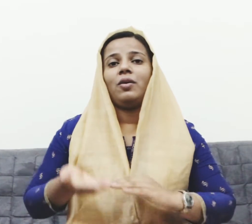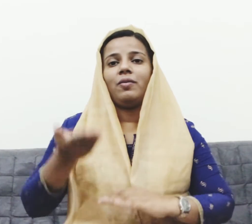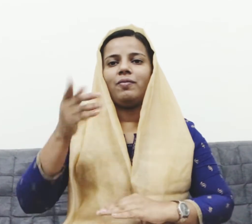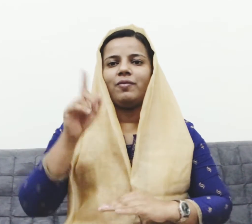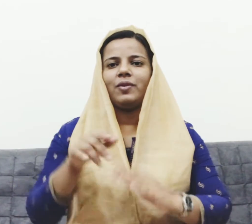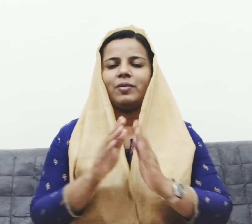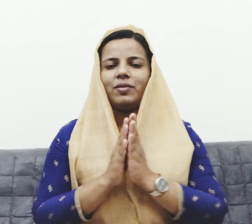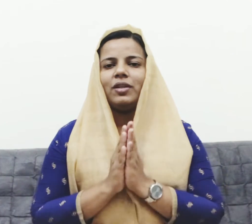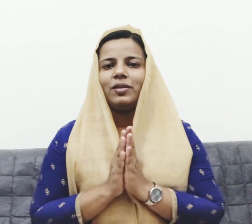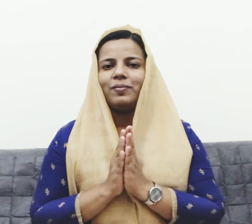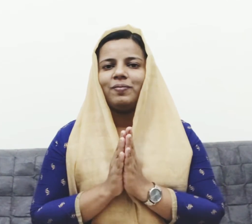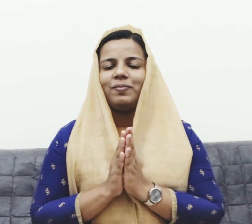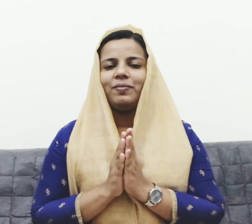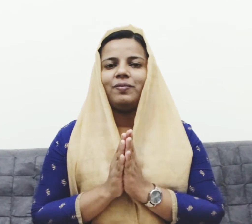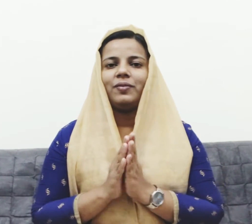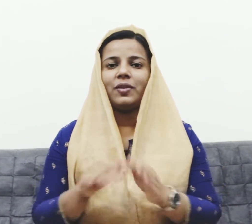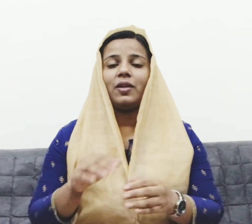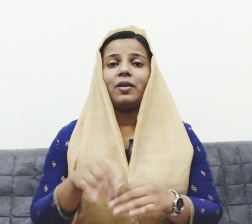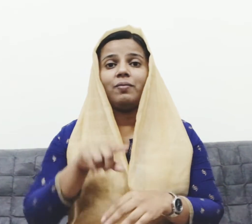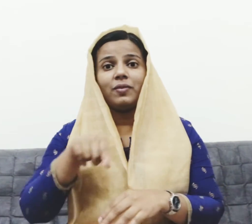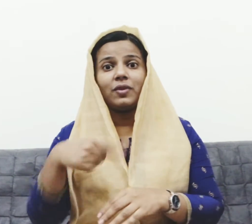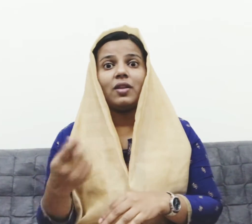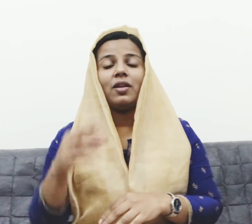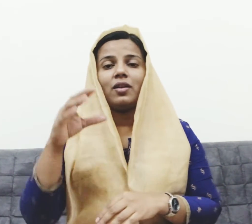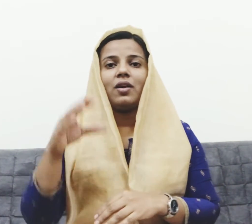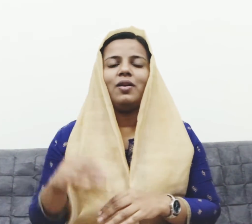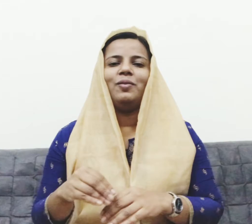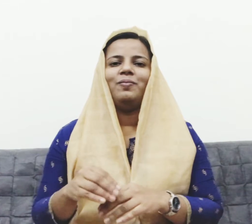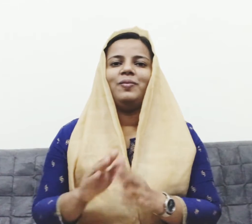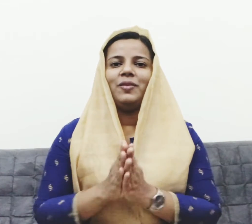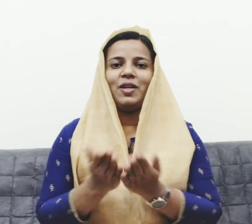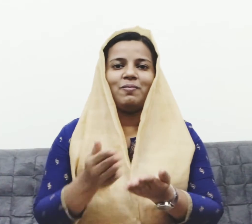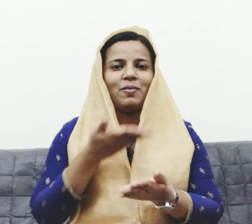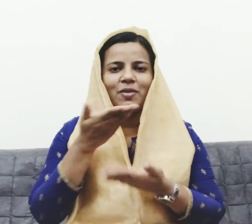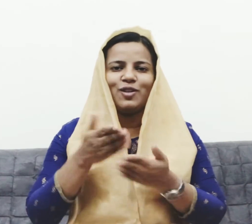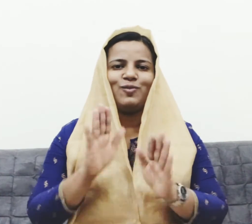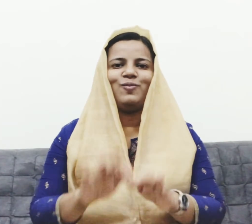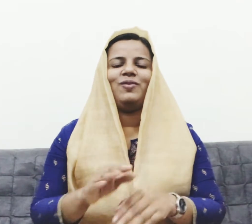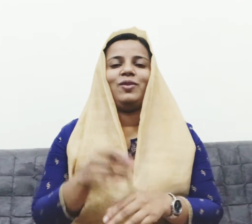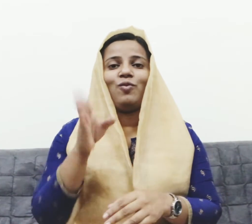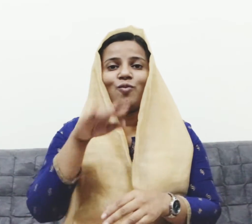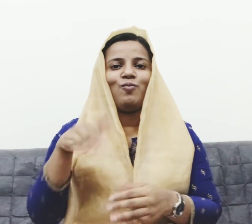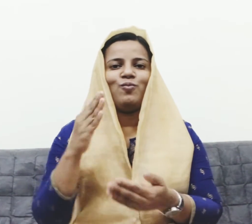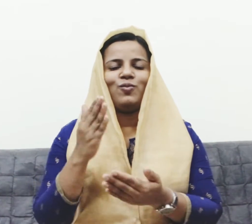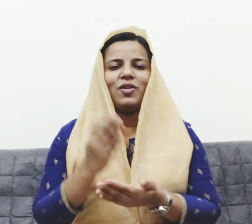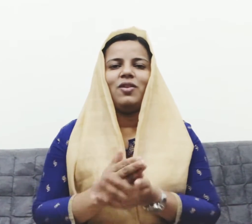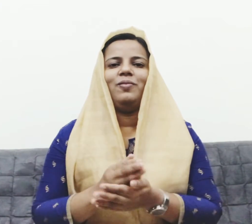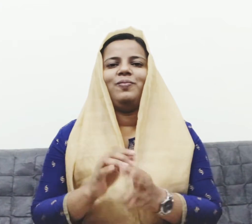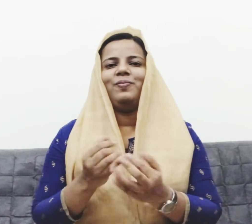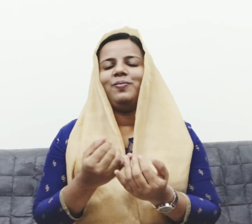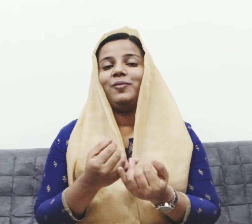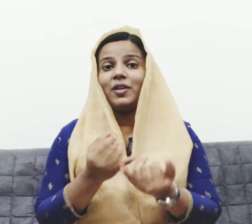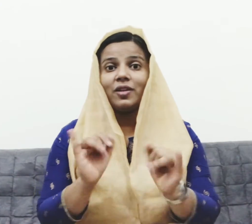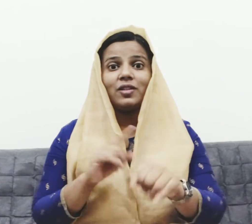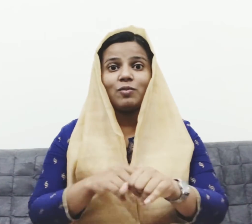എന്ന് പ്രാർത്ഥിക്കുന്നു. നമ്മുടെ ബൈബിൾ സ്റ്റഡി നാളെ രാത്രിയിൽ, നാളെ രാത്രി ഇന്ത്യൻ സമയം 9:30 നമ്മുടെ ബൈബിൾ സ്റ്റഡി. പങ്കെടുക്കുക,